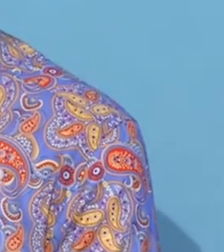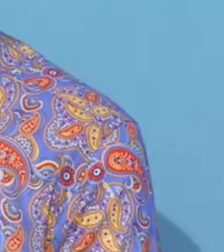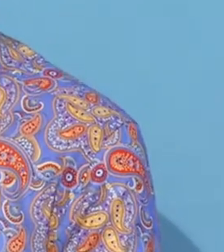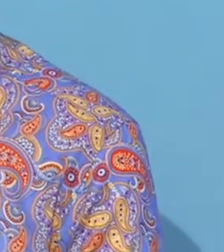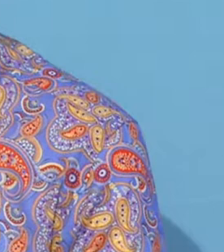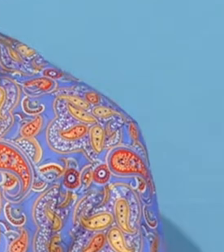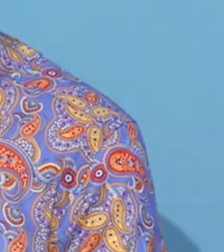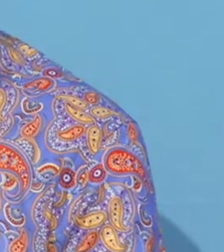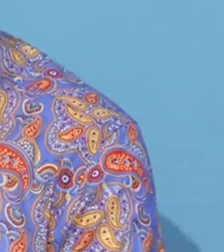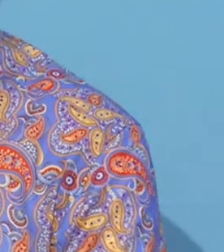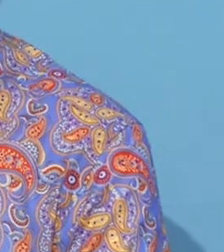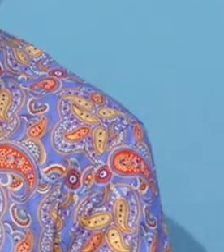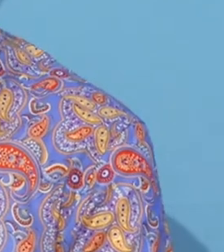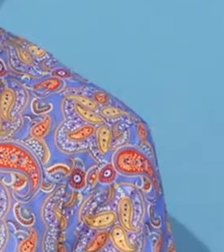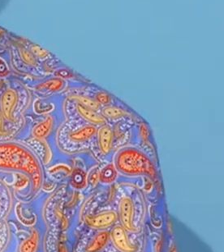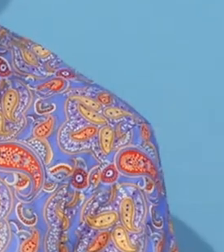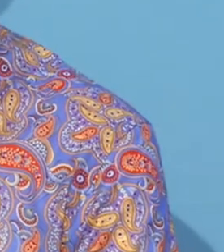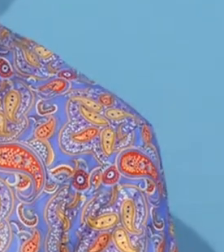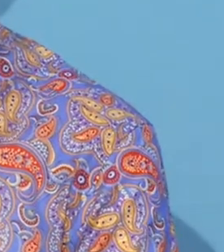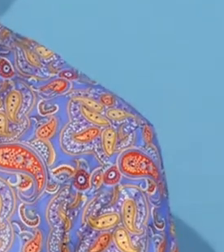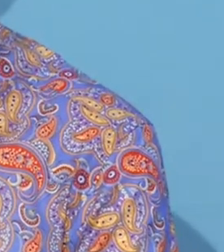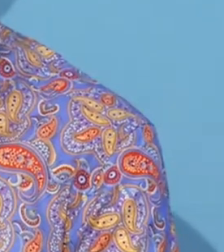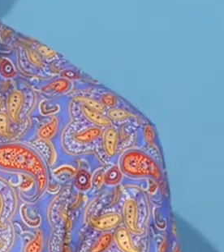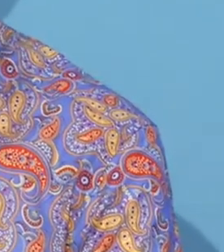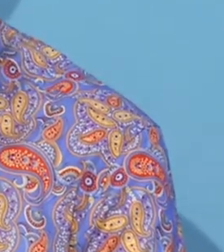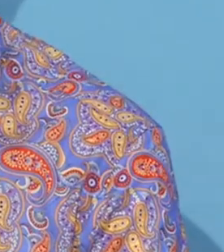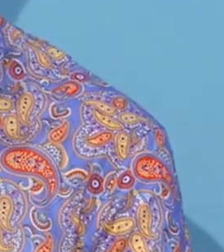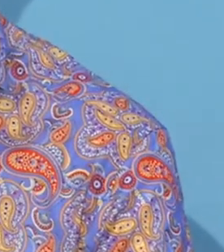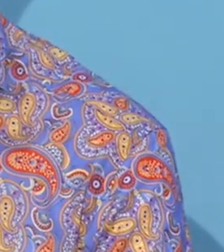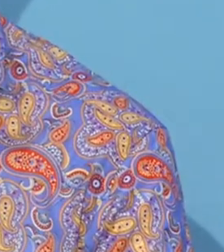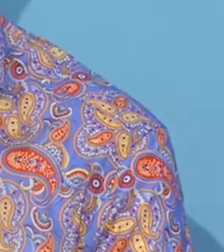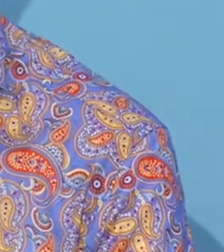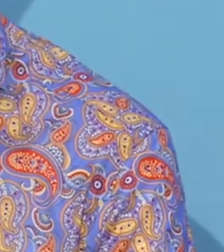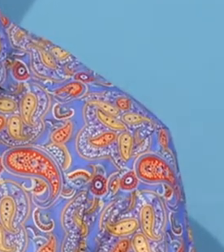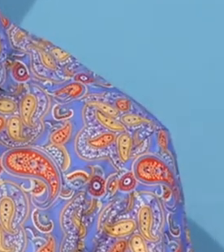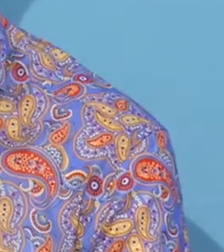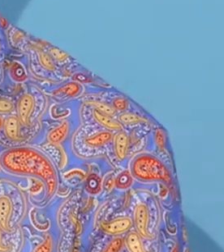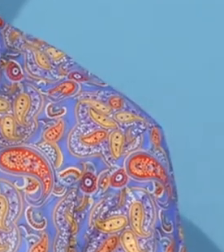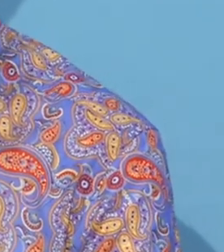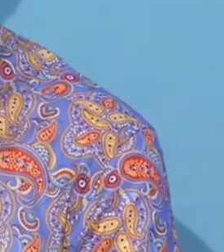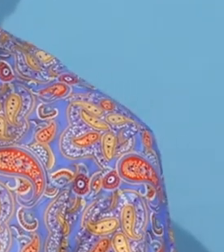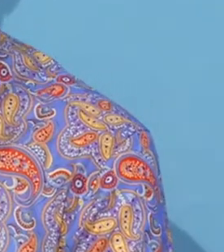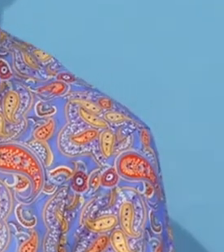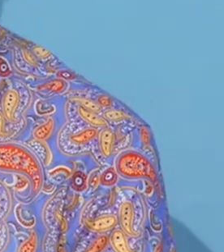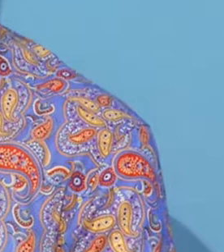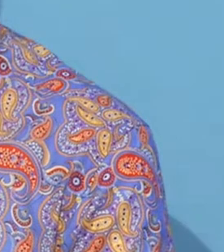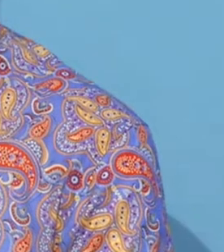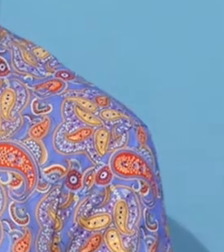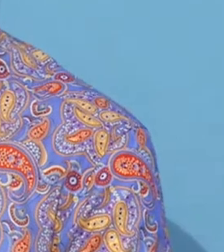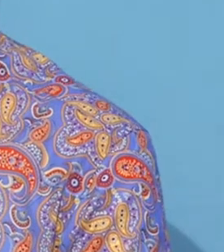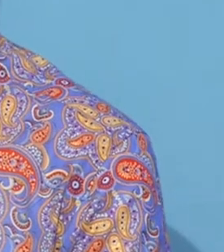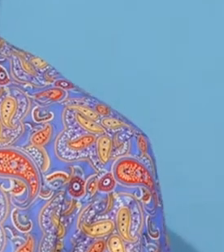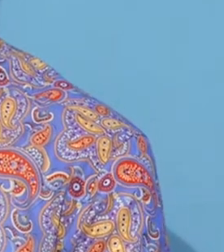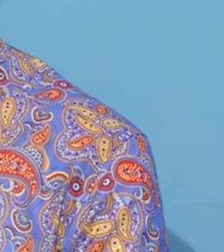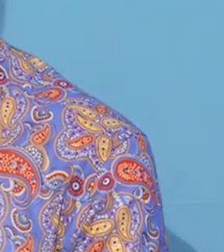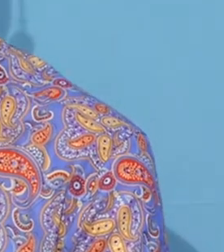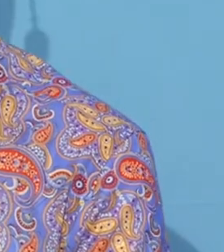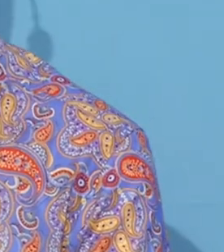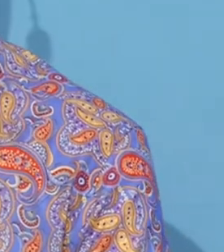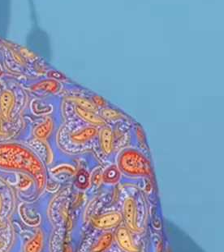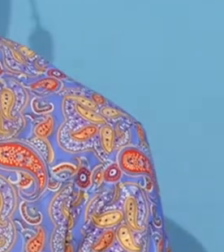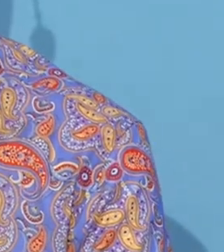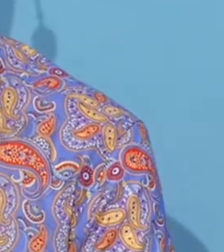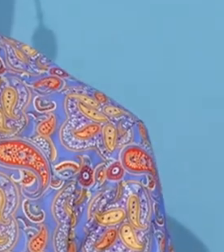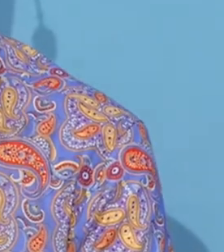om. Och att man på alla möjliga olika sätt försöker utöva den makten. Och då behöver vi också hjälpa vår